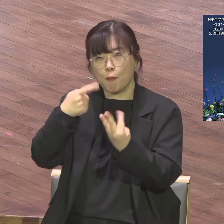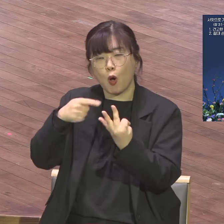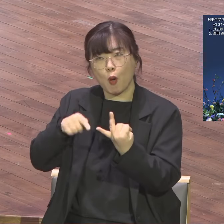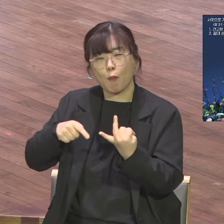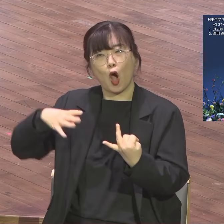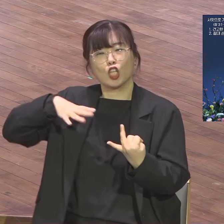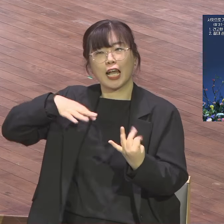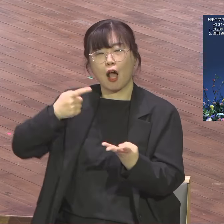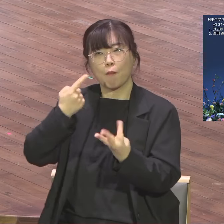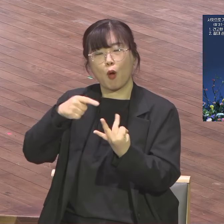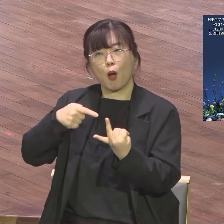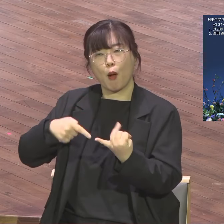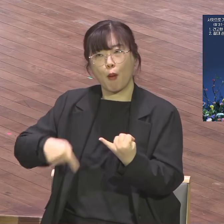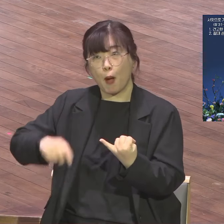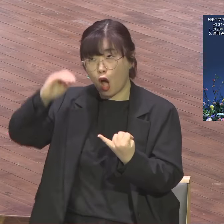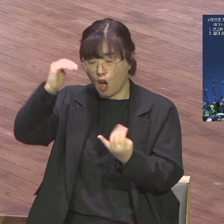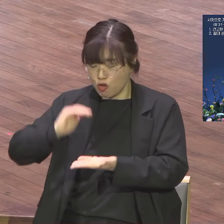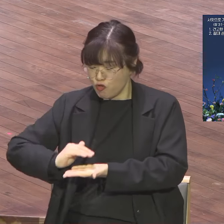버렸다. 이거.